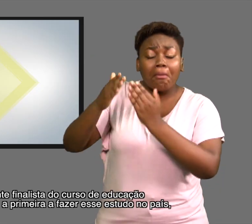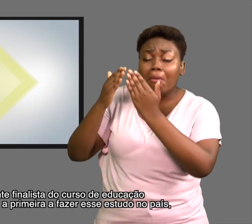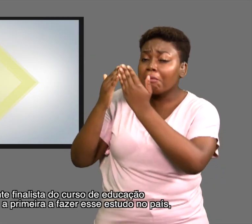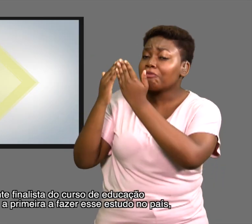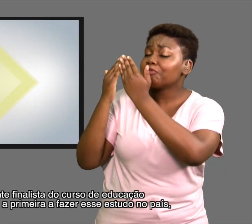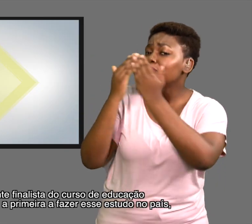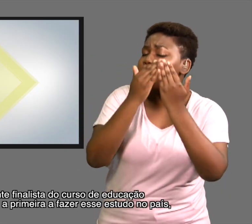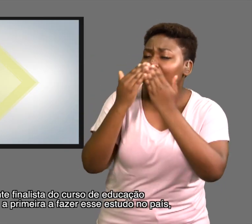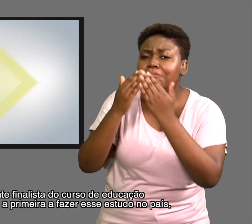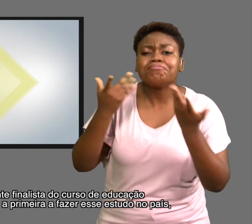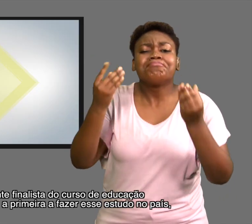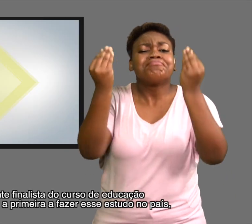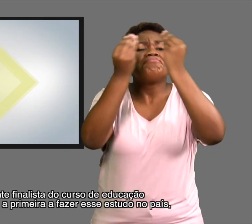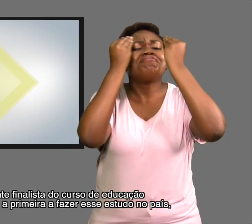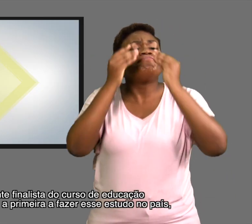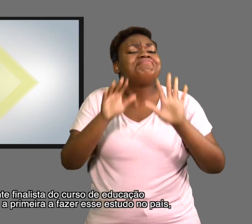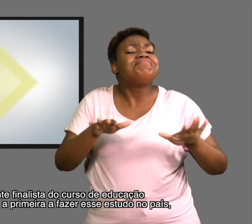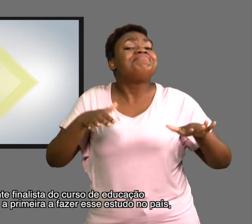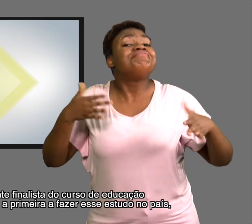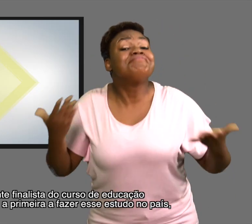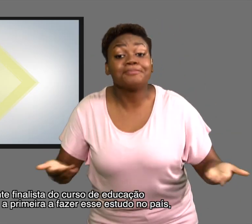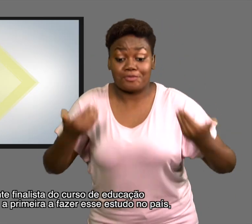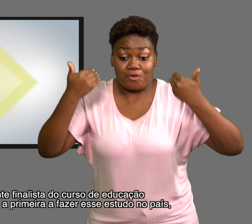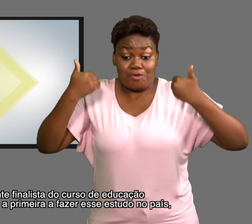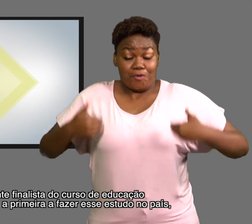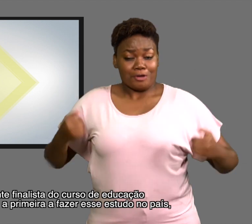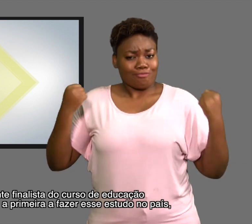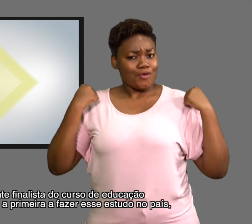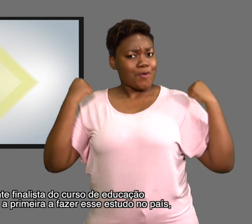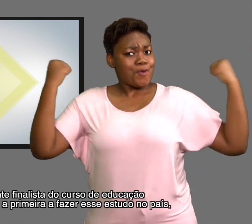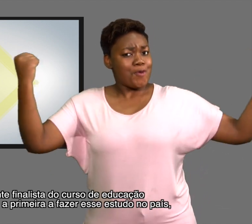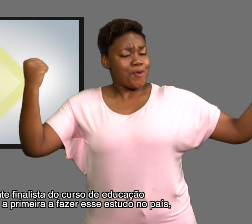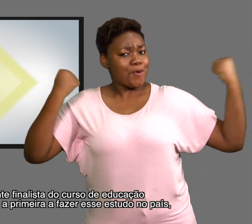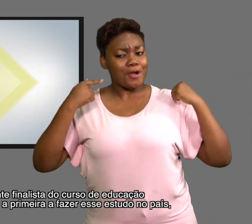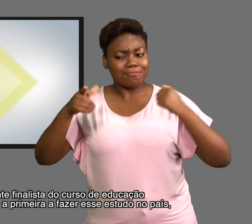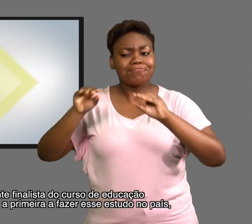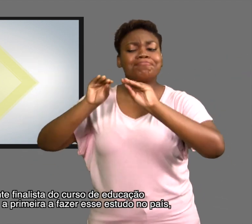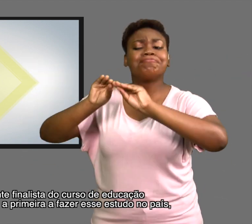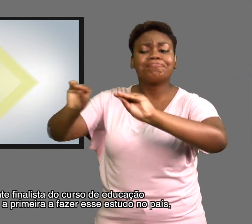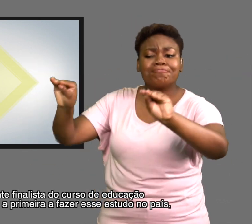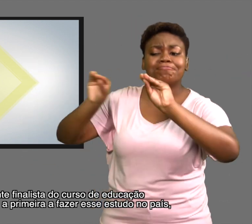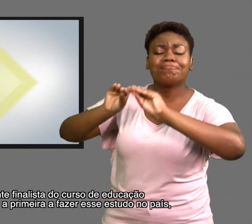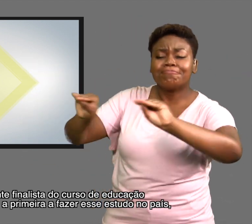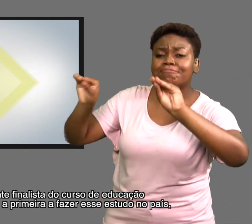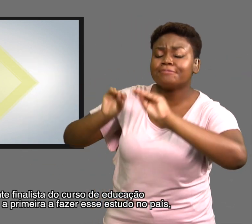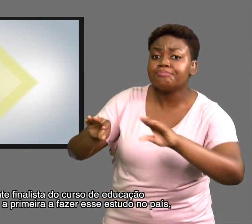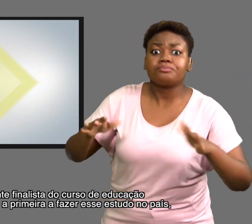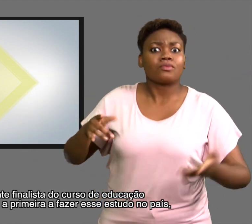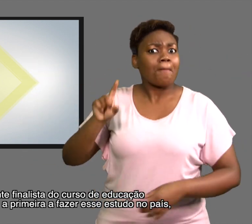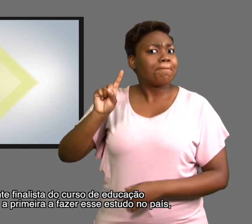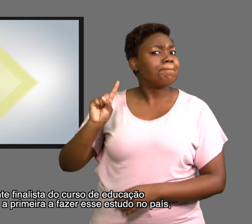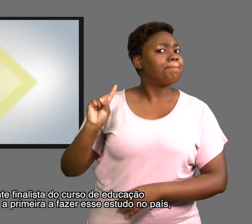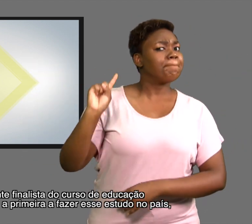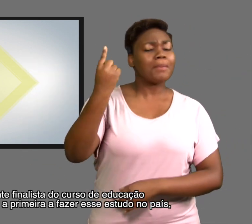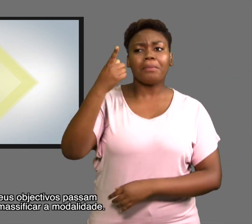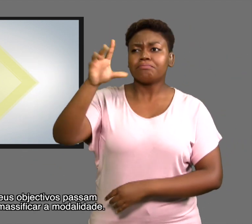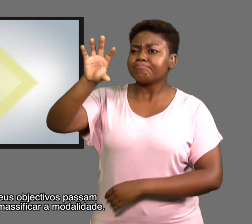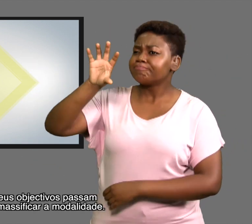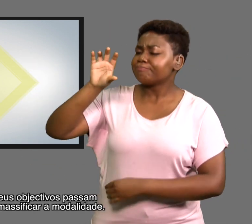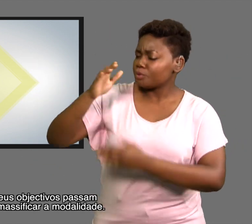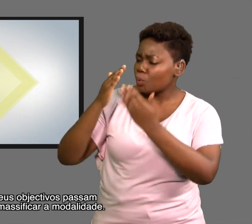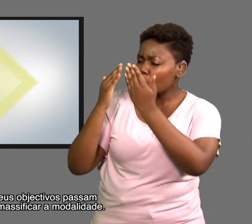Uma estudante finalista do curso de Educação Física e Desporto é a primeira a fazer esse estudo no